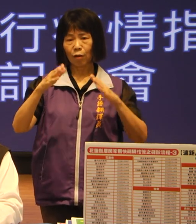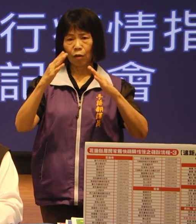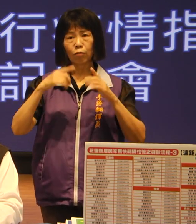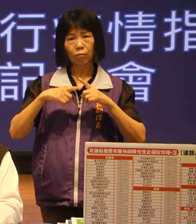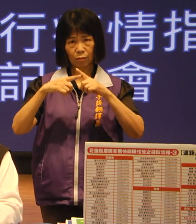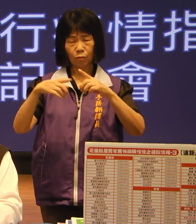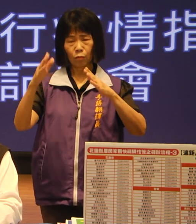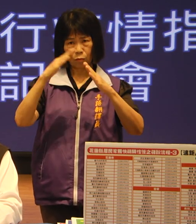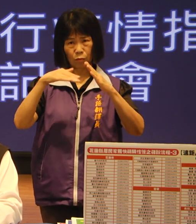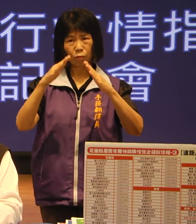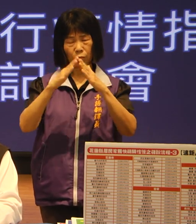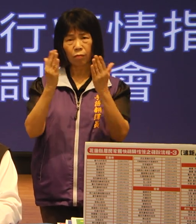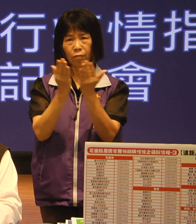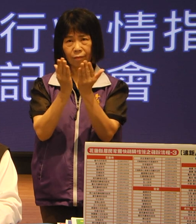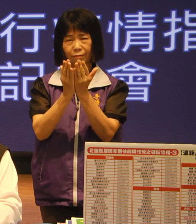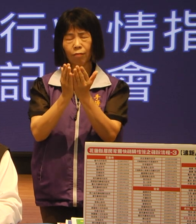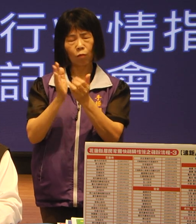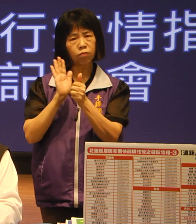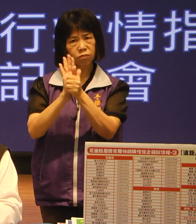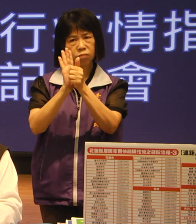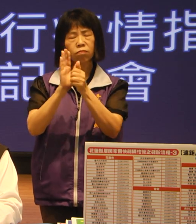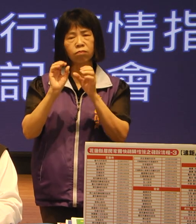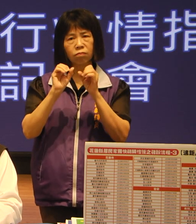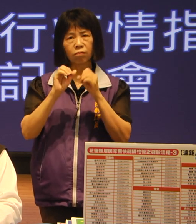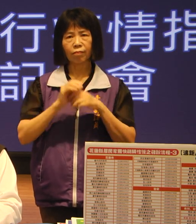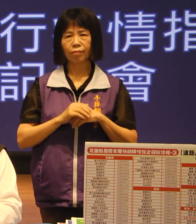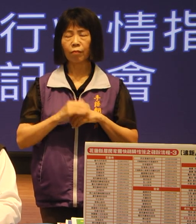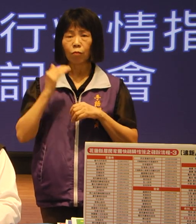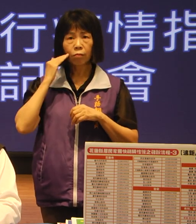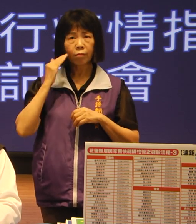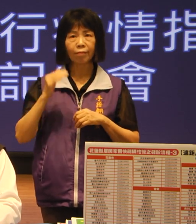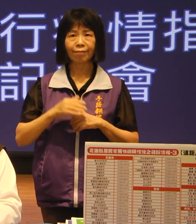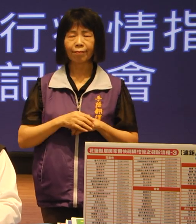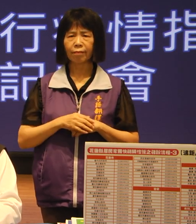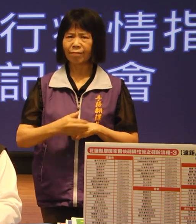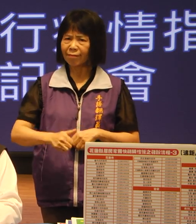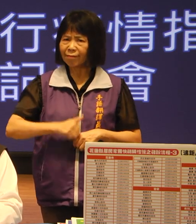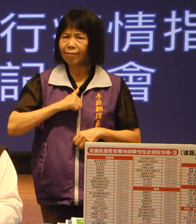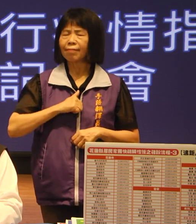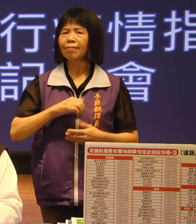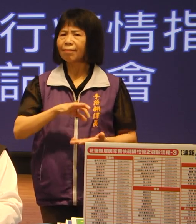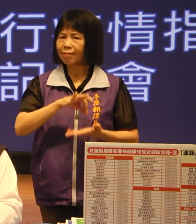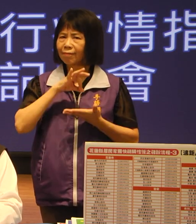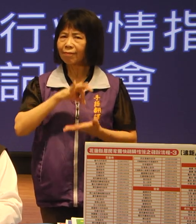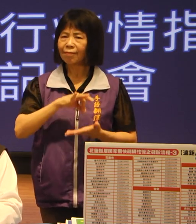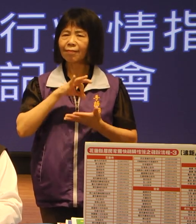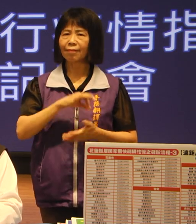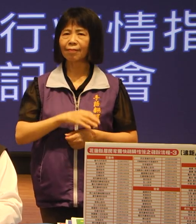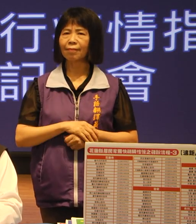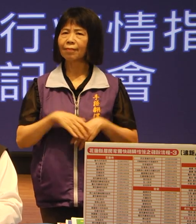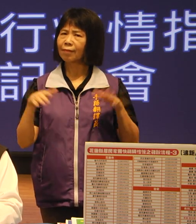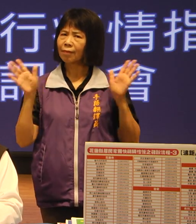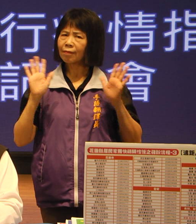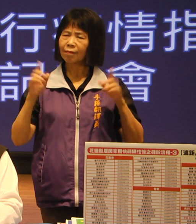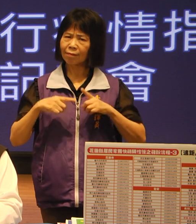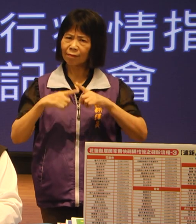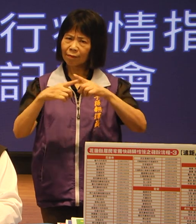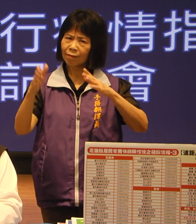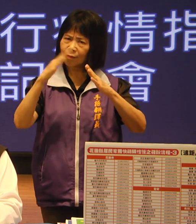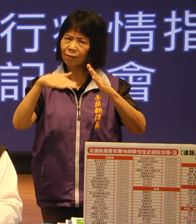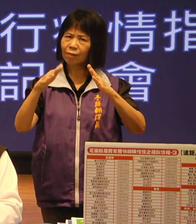体教育的部分。那如果呢，如果真的担忧孩子到